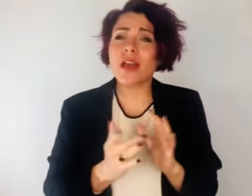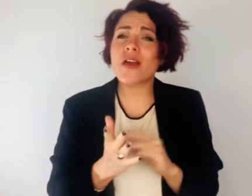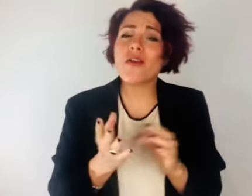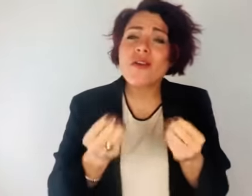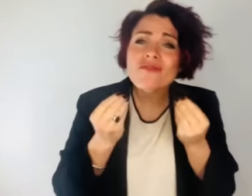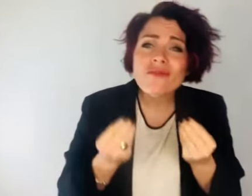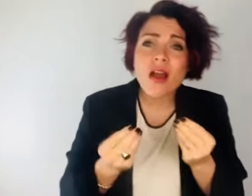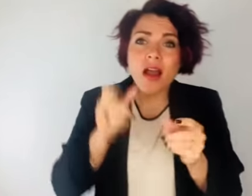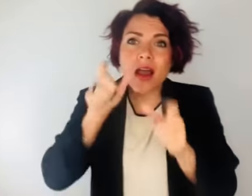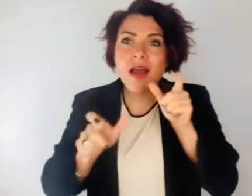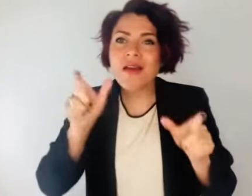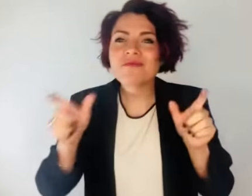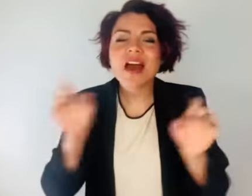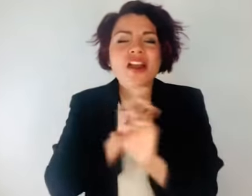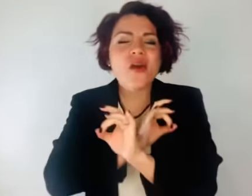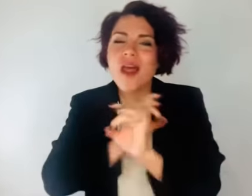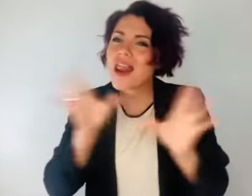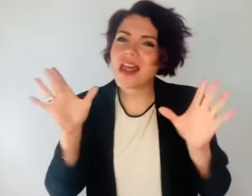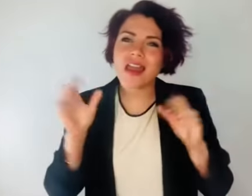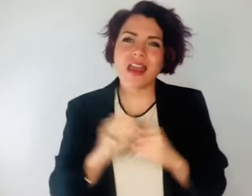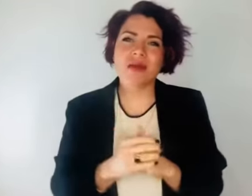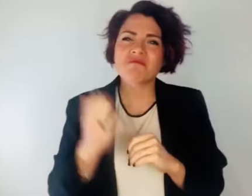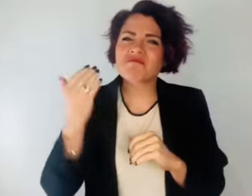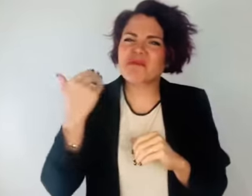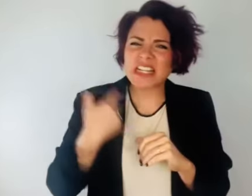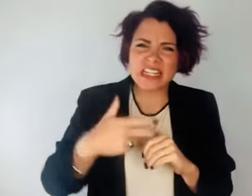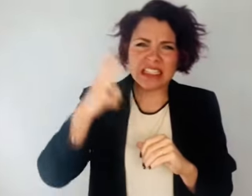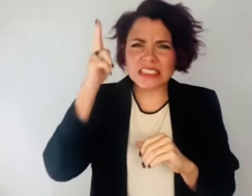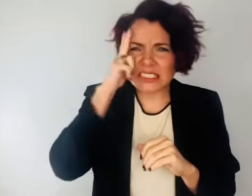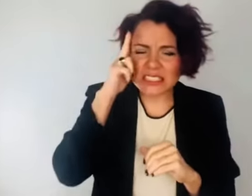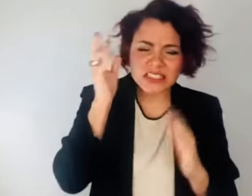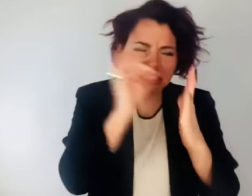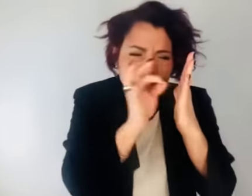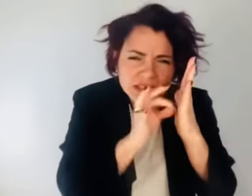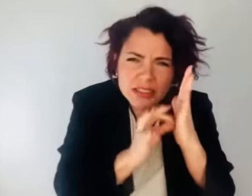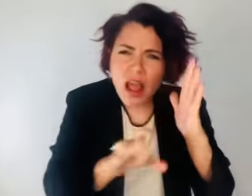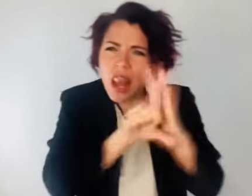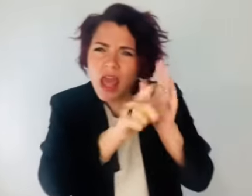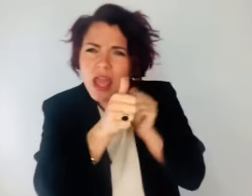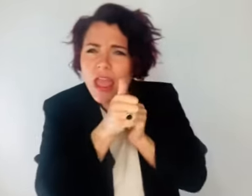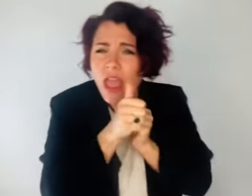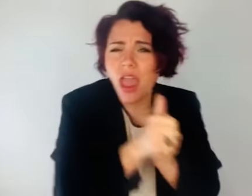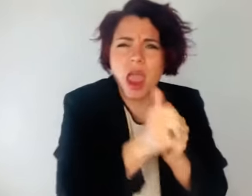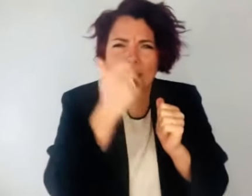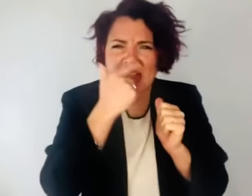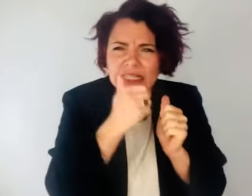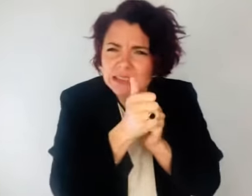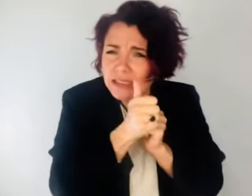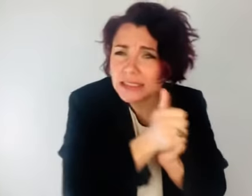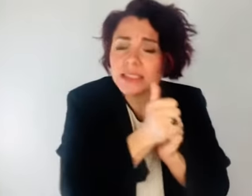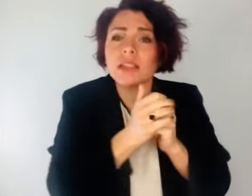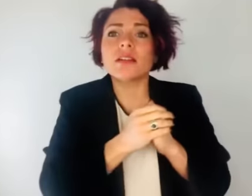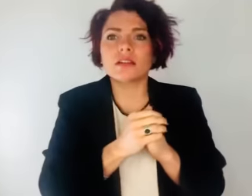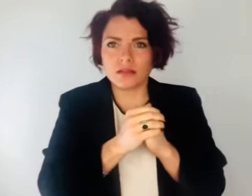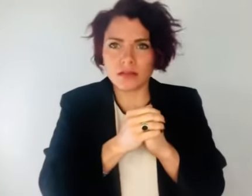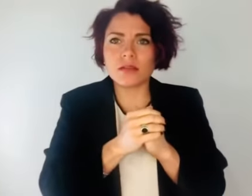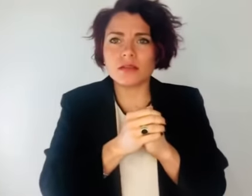iniziato da gesù che è venuto a liberare le persone da una istituzione religiosa che manteneva la gente sotto la sfera del